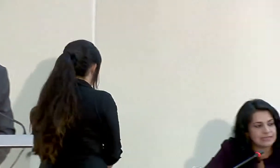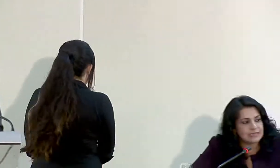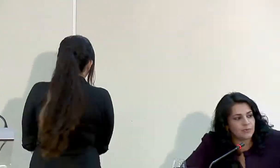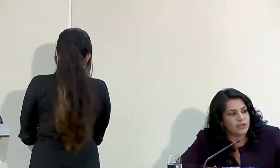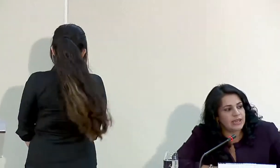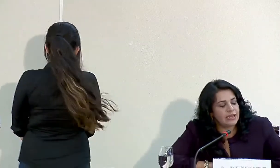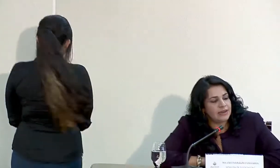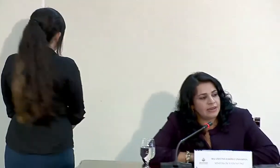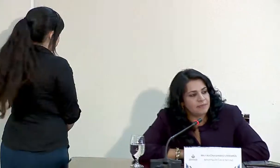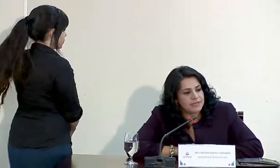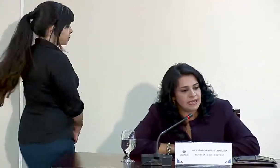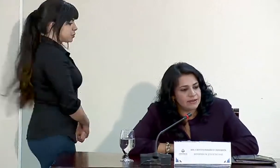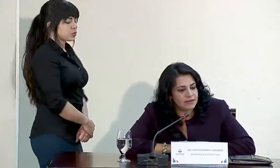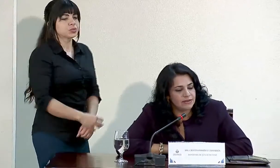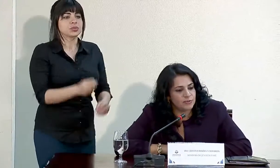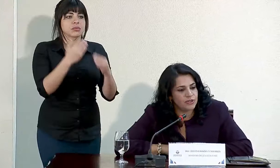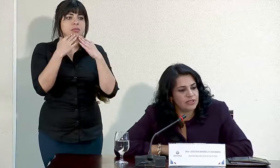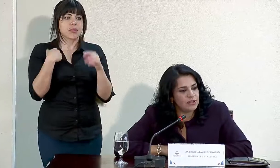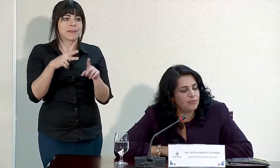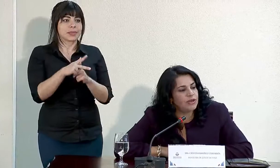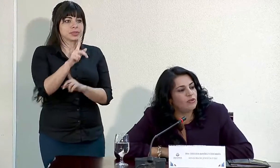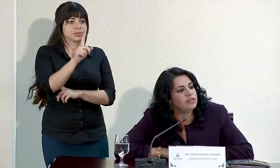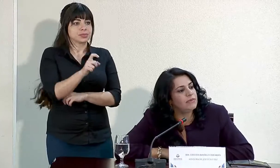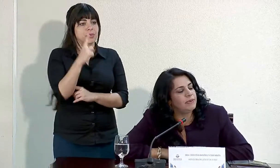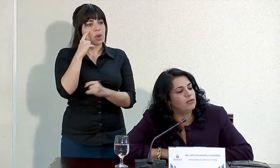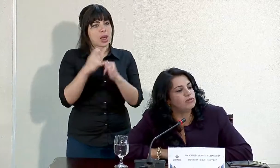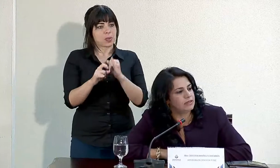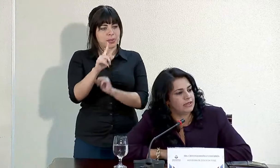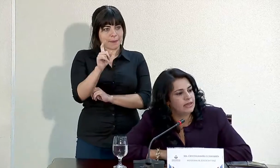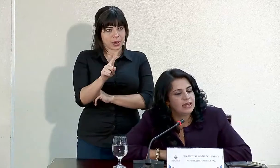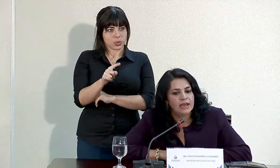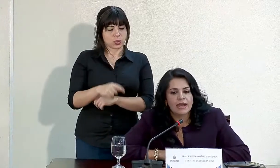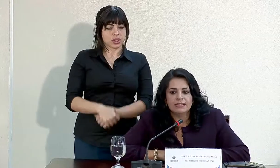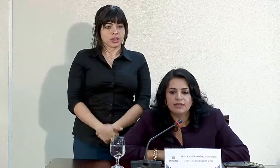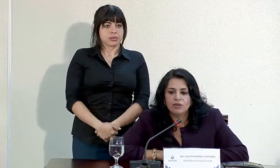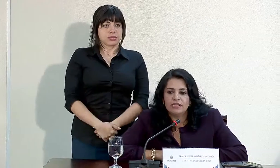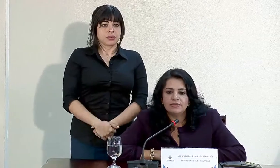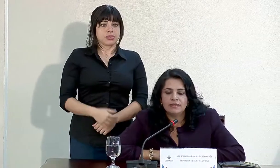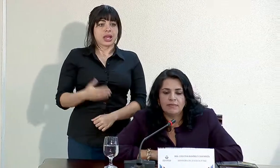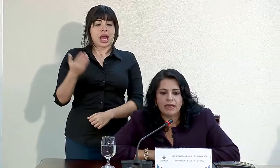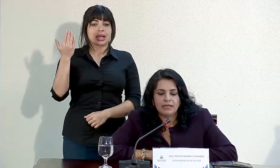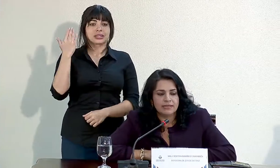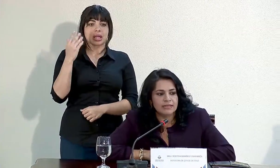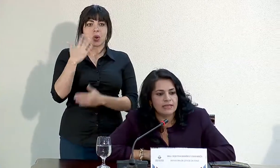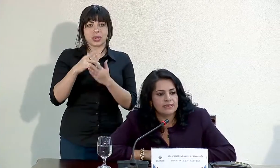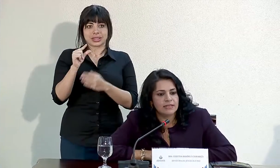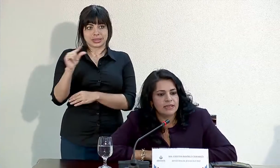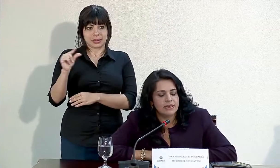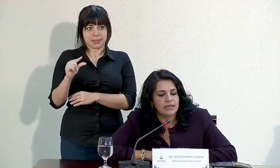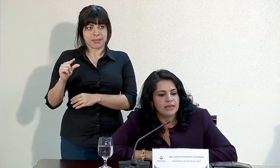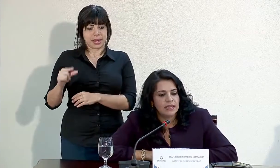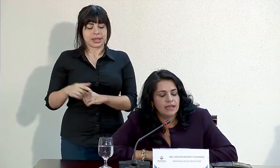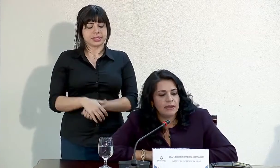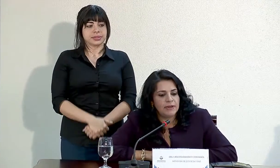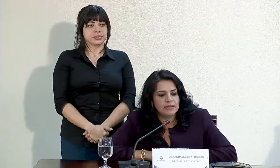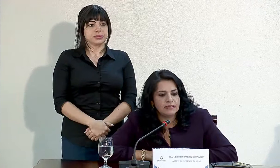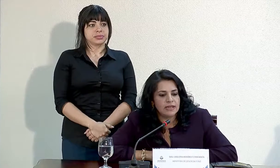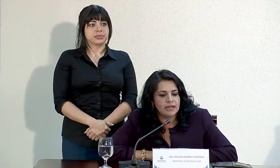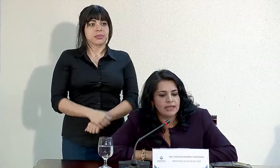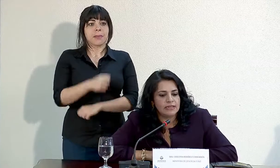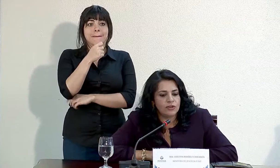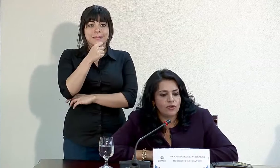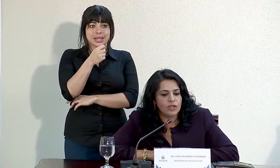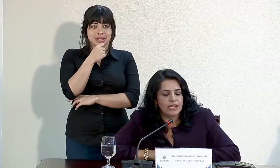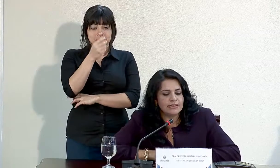Muchísimas gracias. Voy a empezar respondiéndole por la última pregunta. Hace unas semanas la